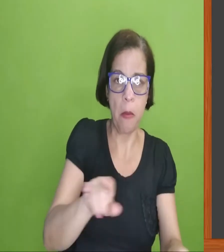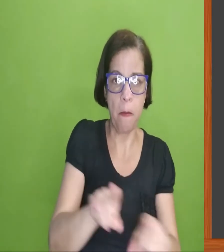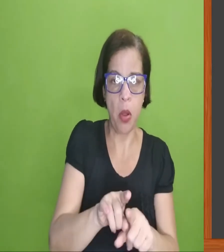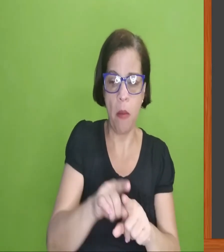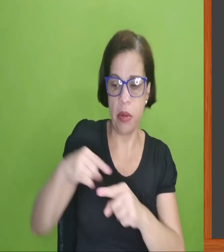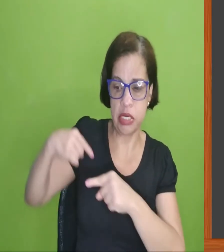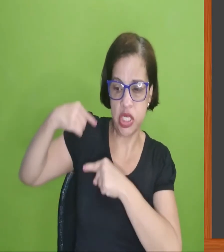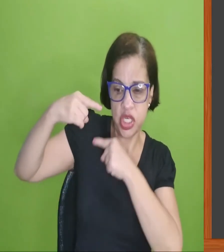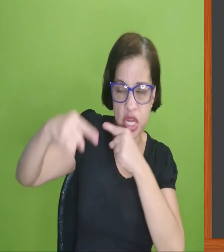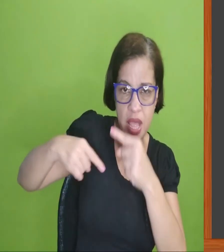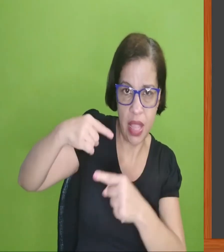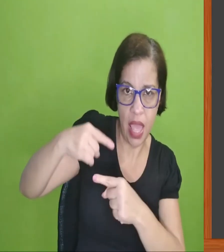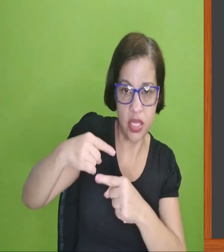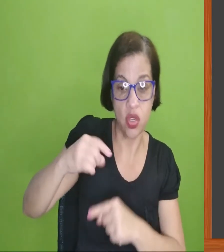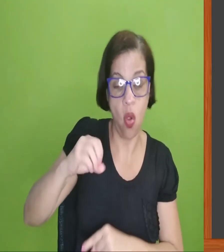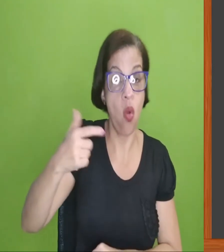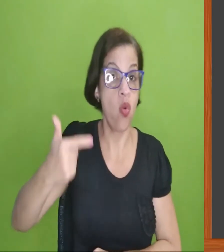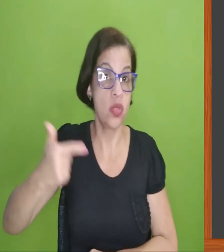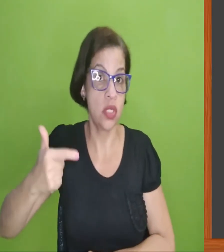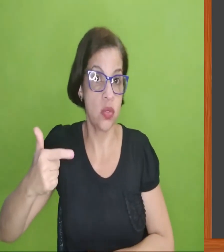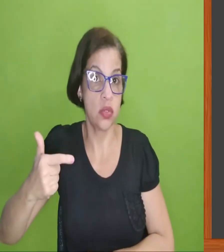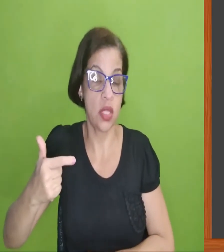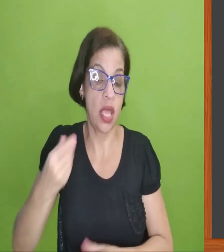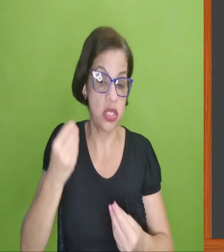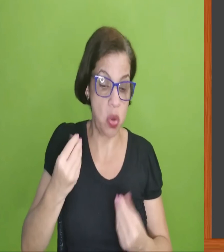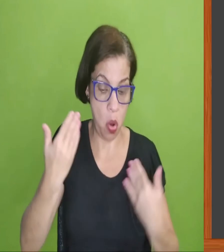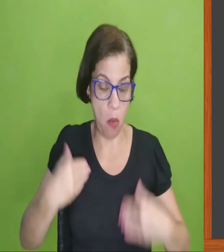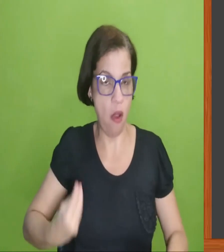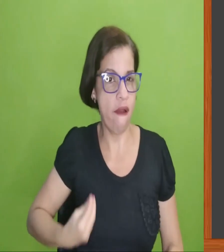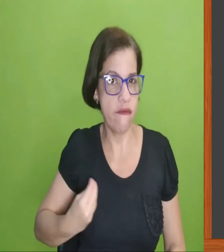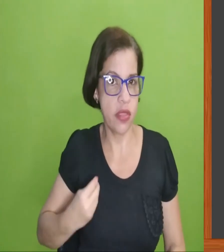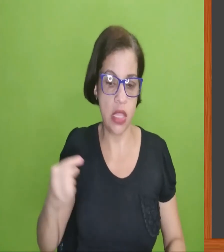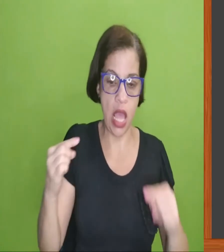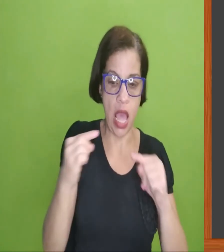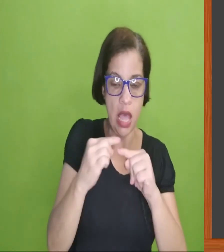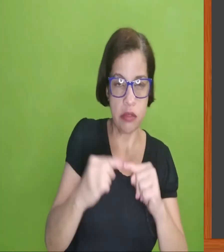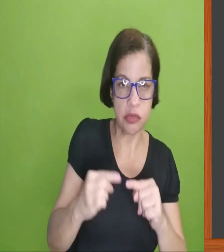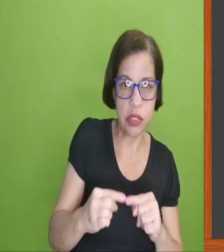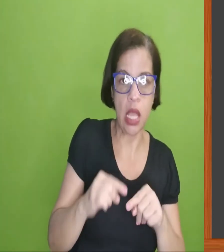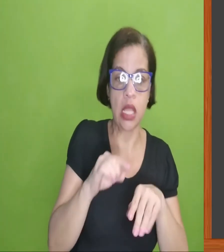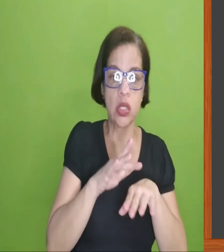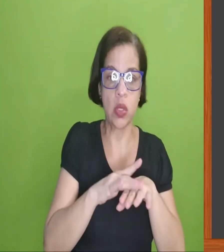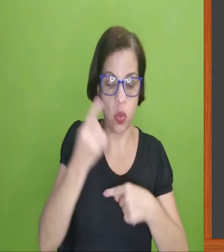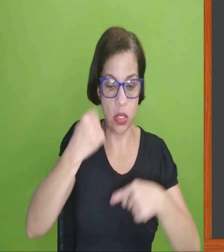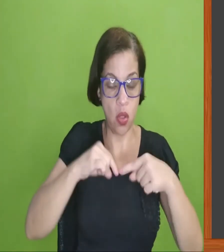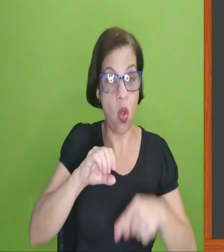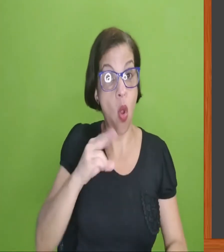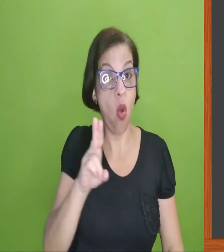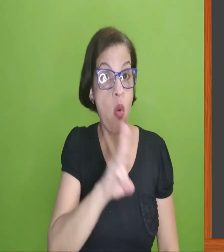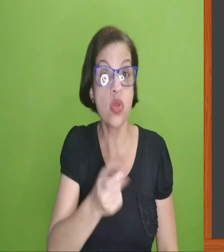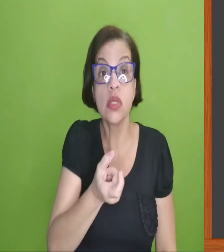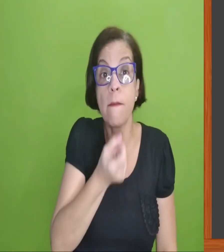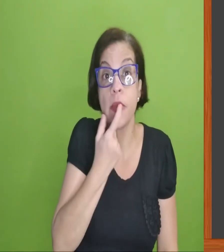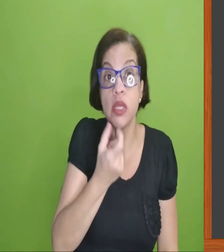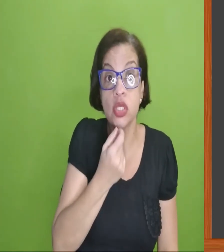variadas expressões ou secundária, devido ao estilo de vida associado a doenças metabólicas ou pelo uso de